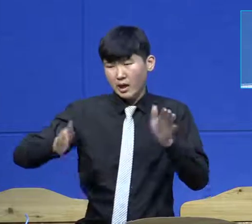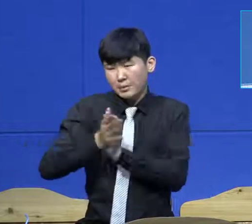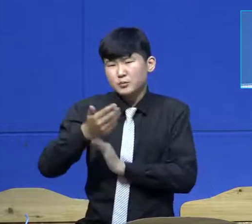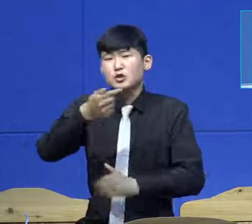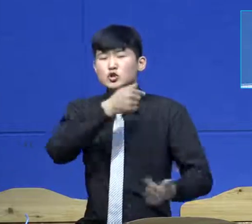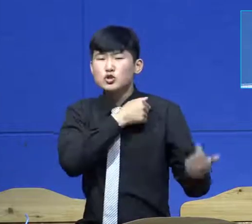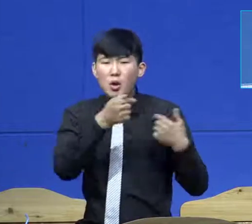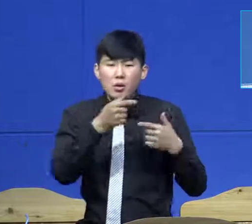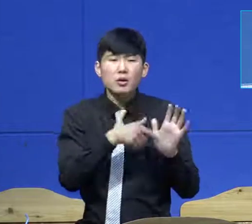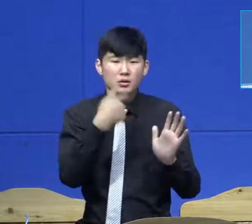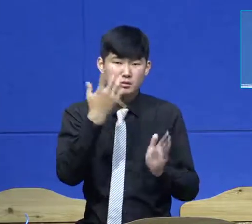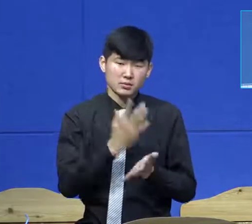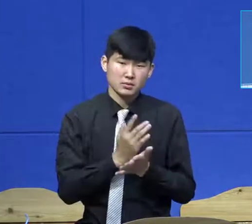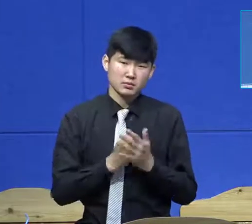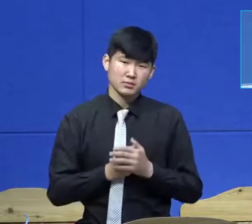зовоо.